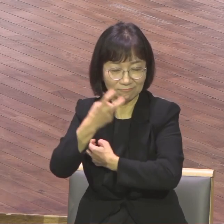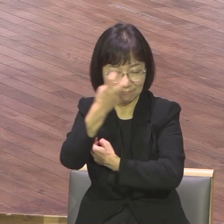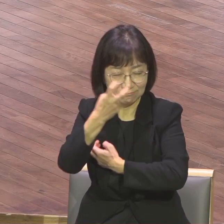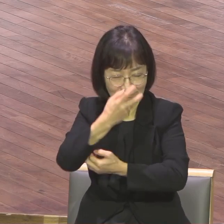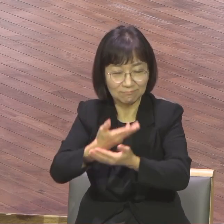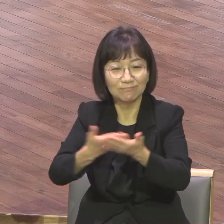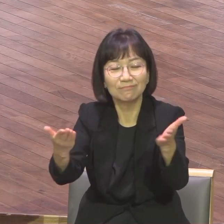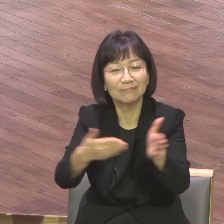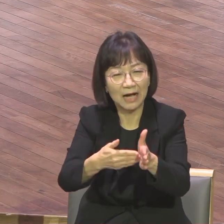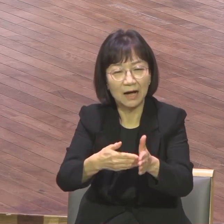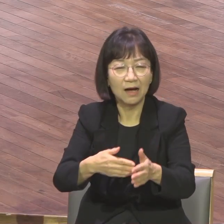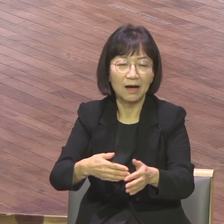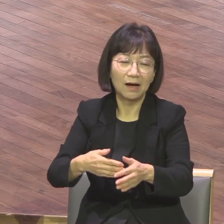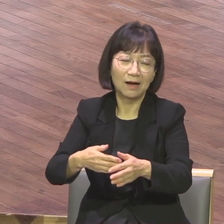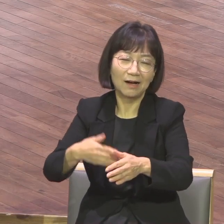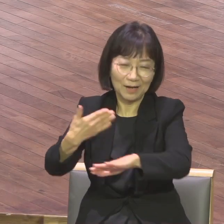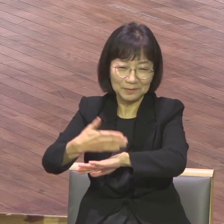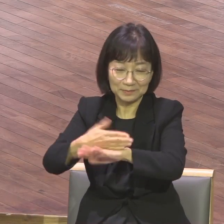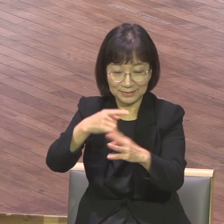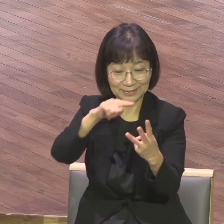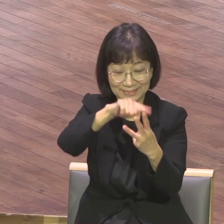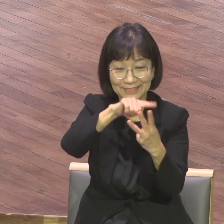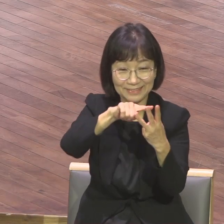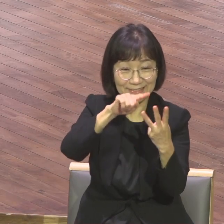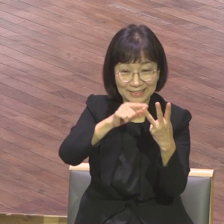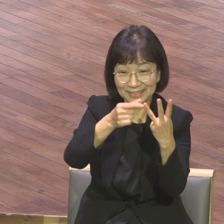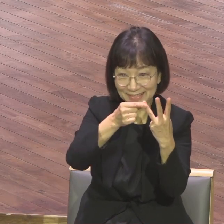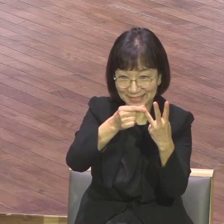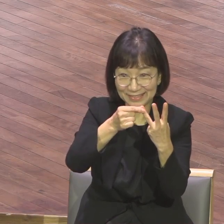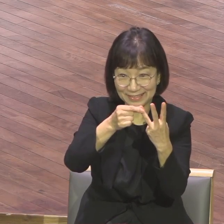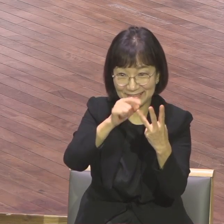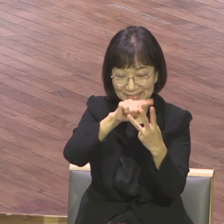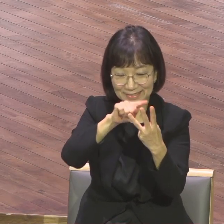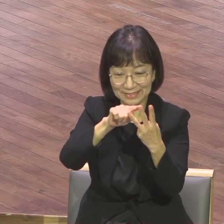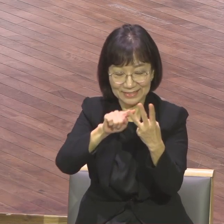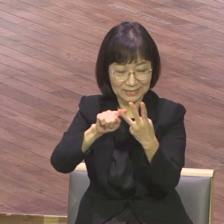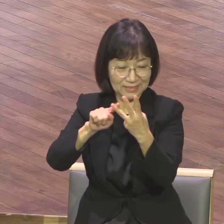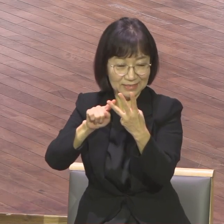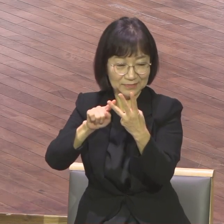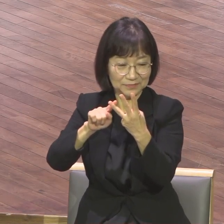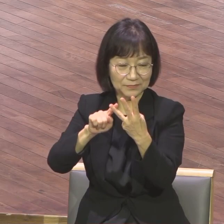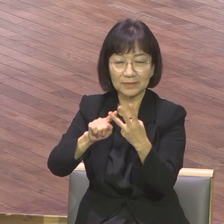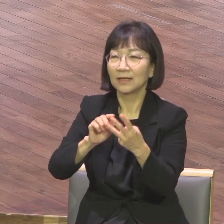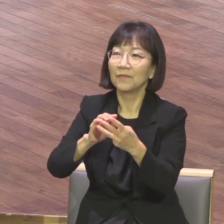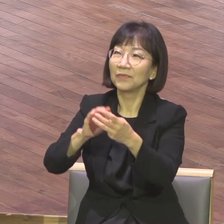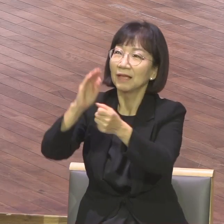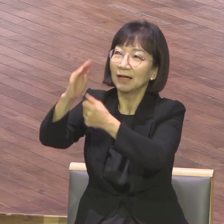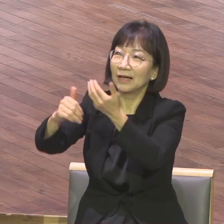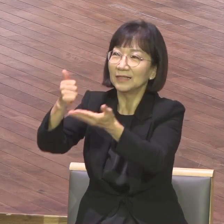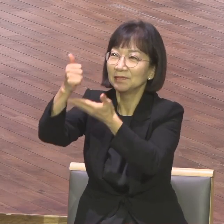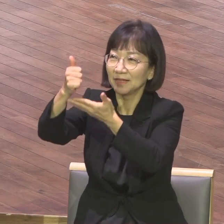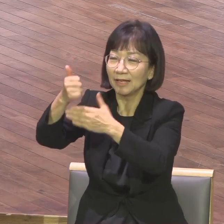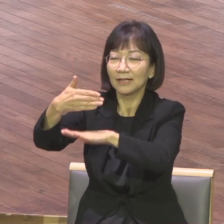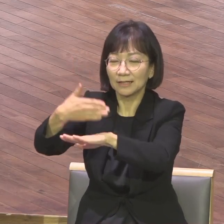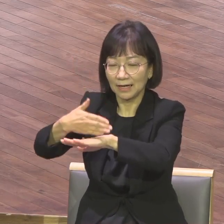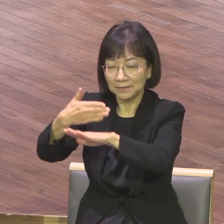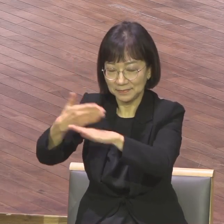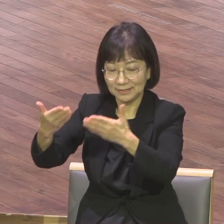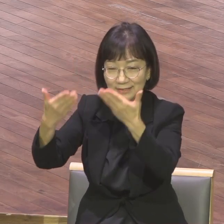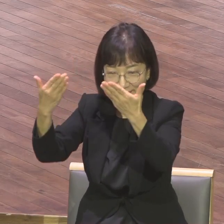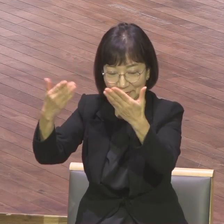지켜주셨다. 그런 의미로 그렇게 이제 하나님 앞에 감사하는